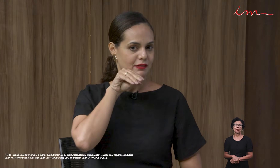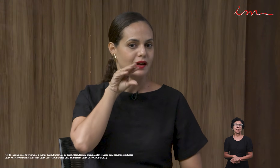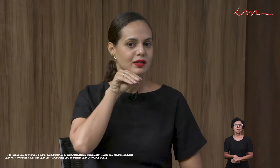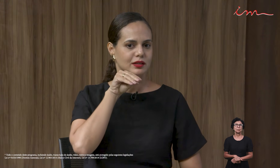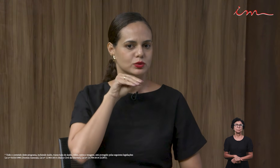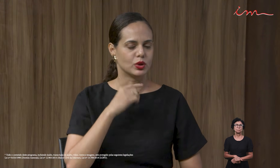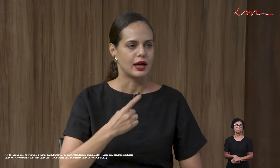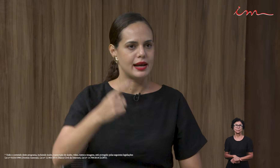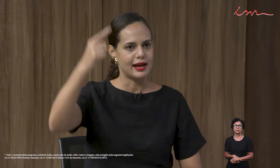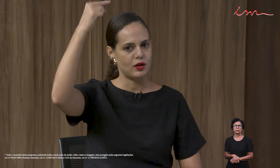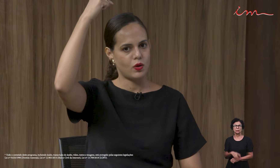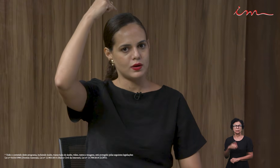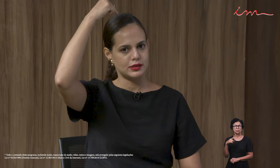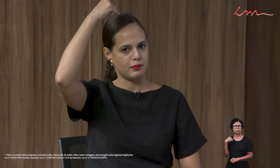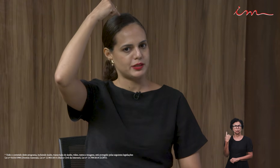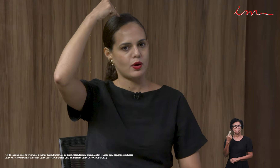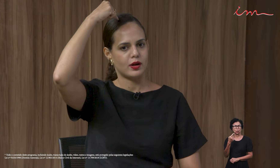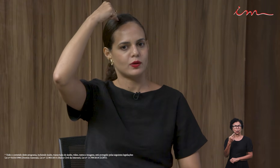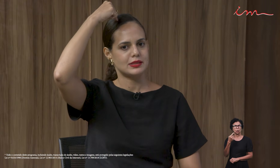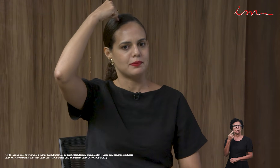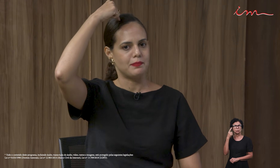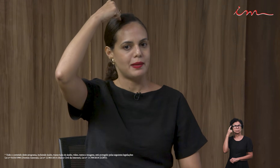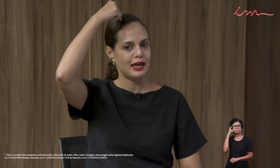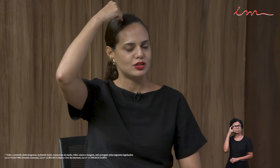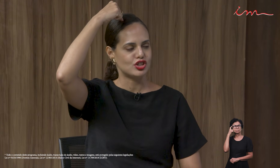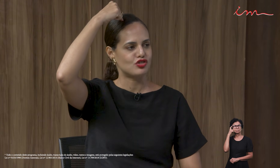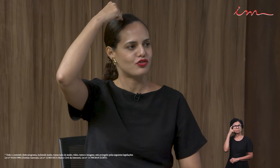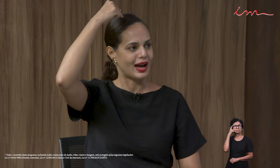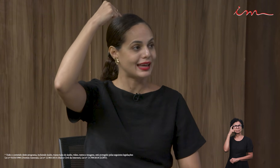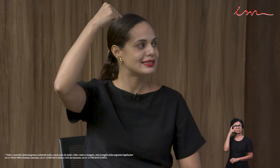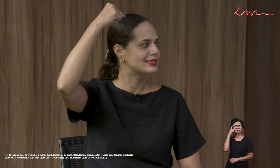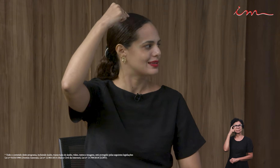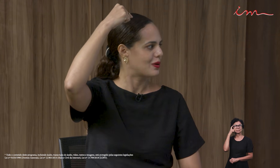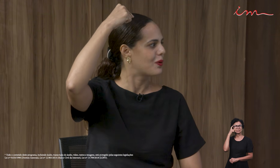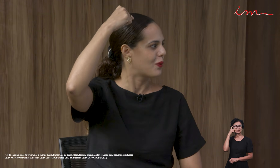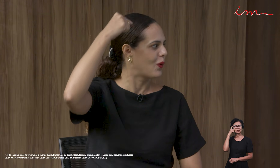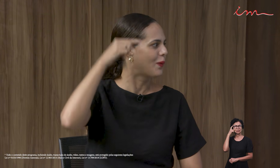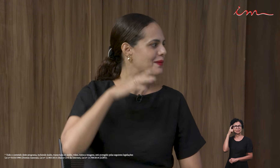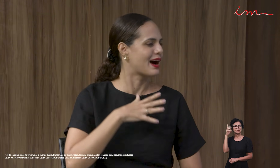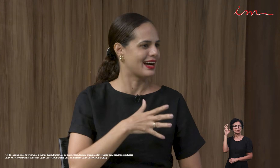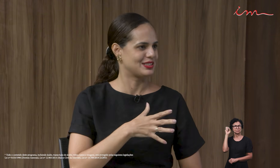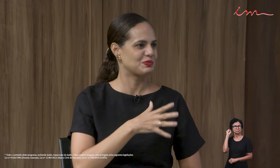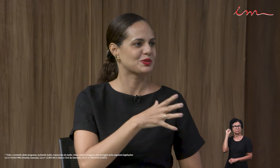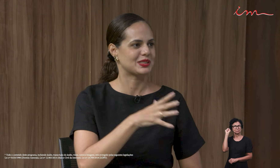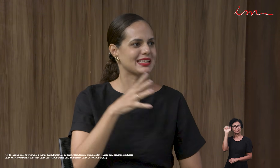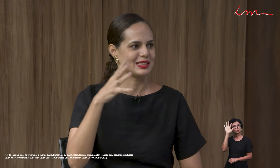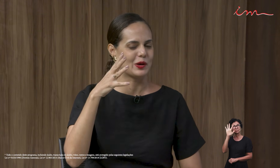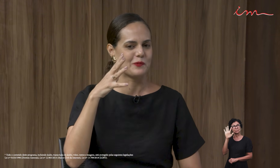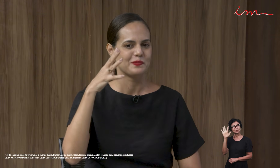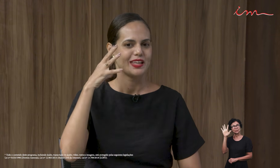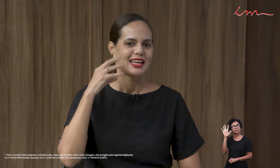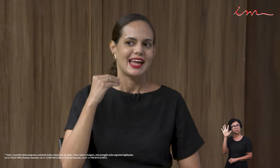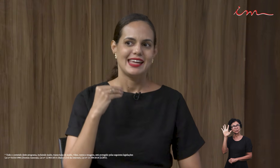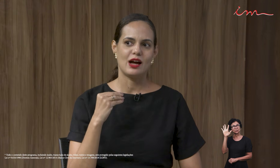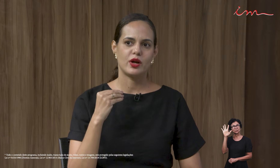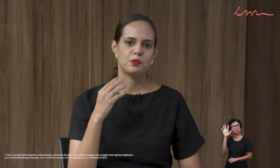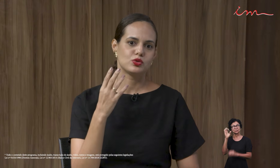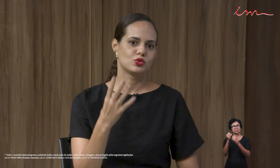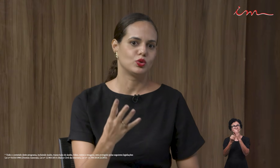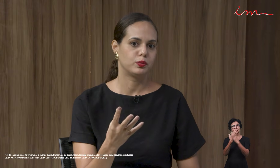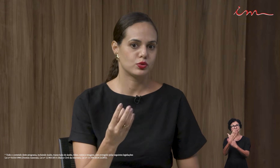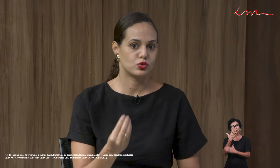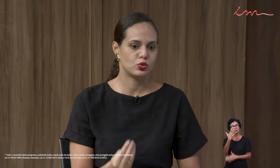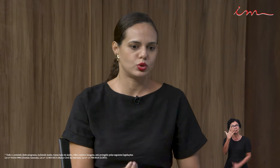verbalizando, ele está falando. Na mesma hora, na nossa mente, a gente faz uma imagem, uma associação. E agora